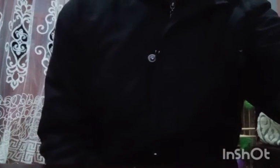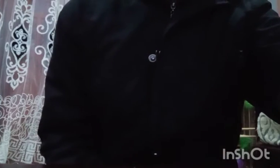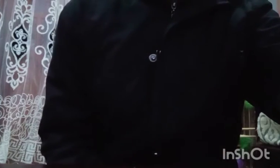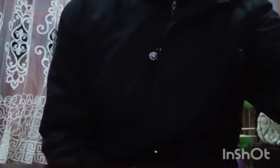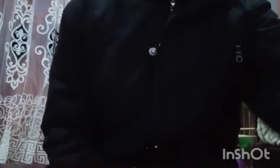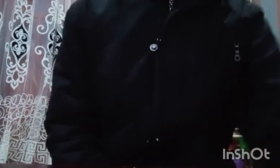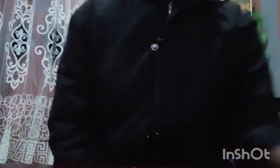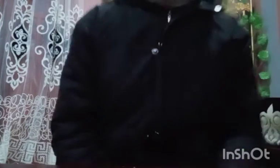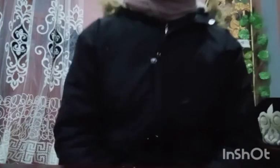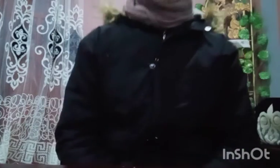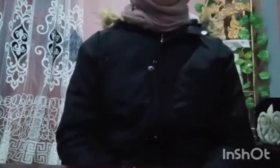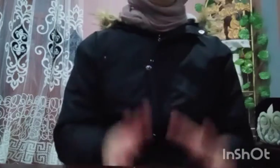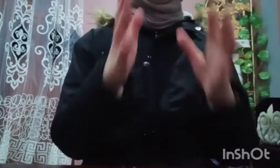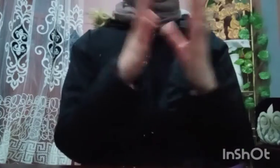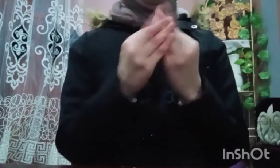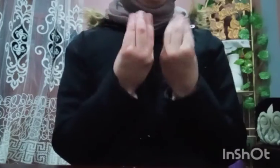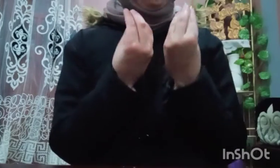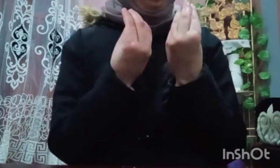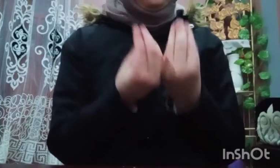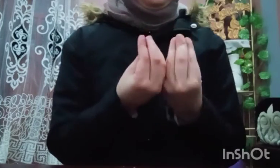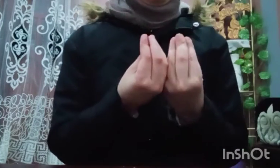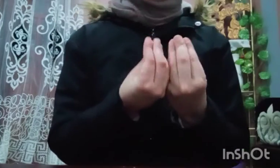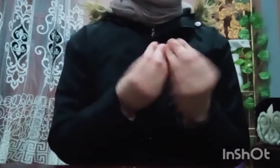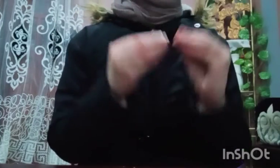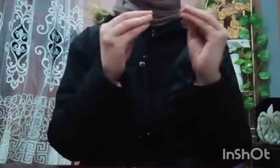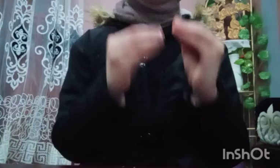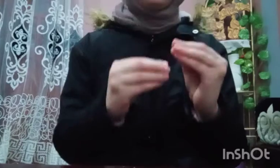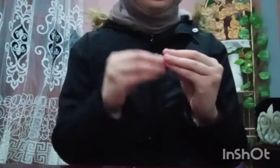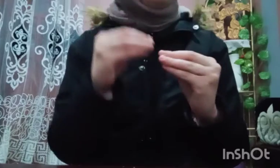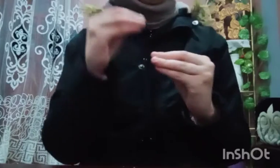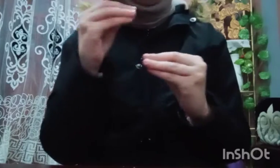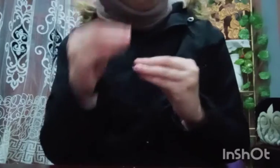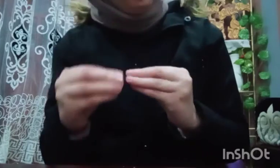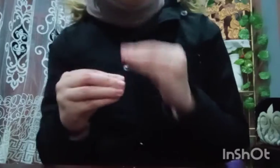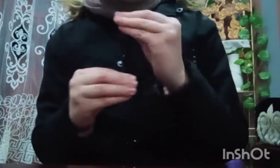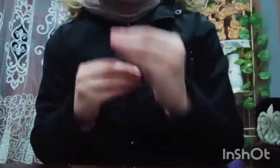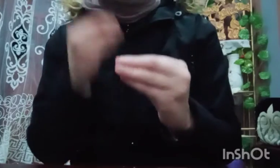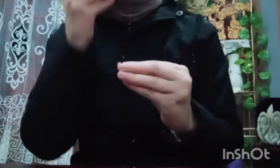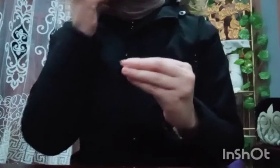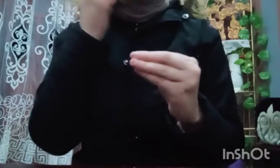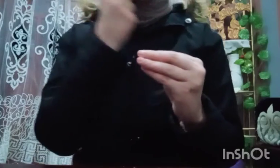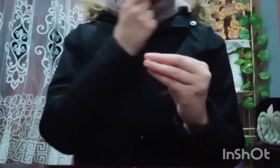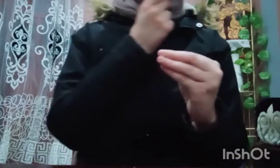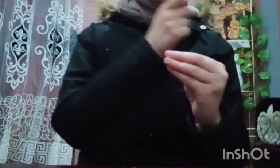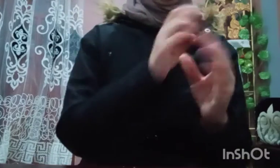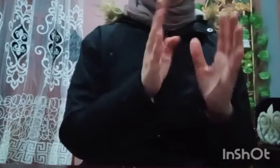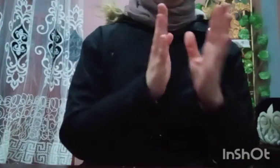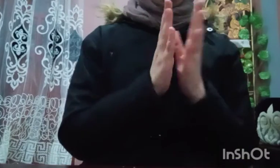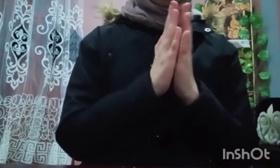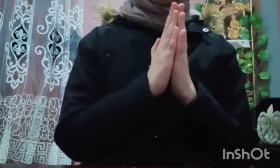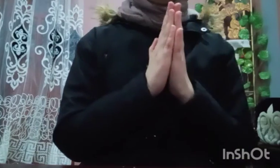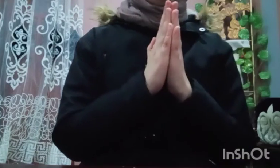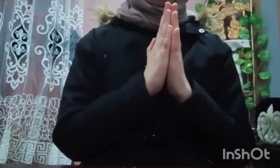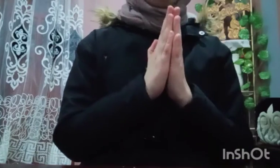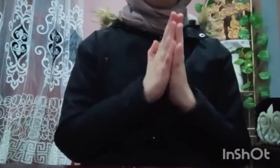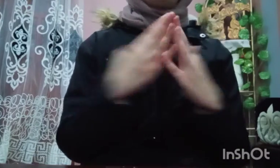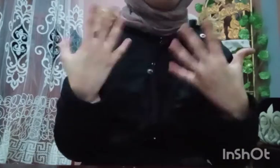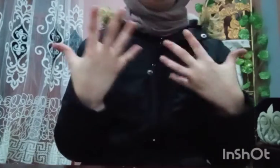فقط نعم نكونوا منطقيين نسعوا بشوي وراح نوصلوا عرفت ربي